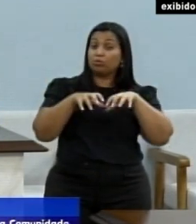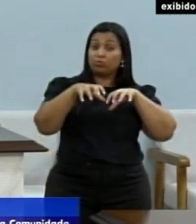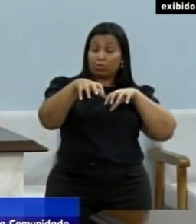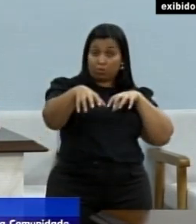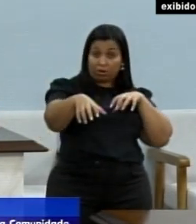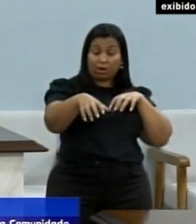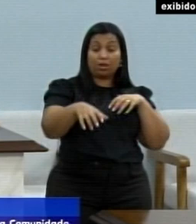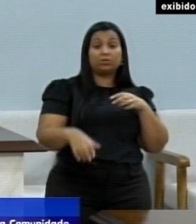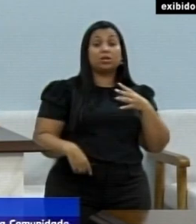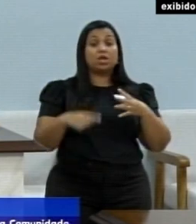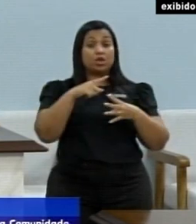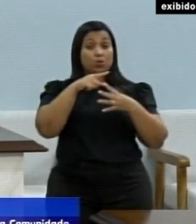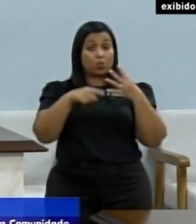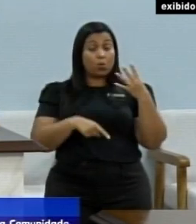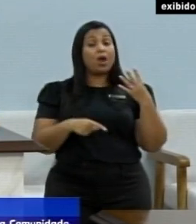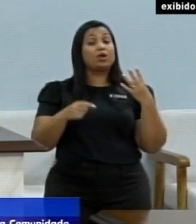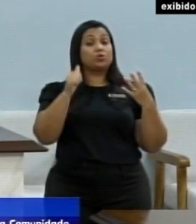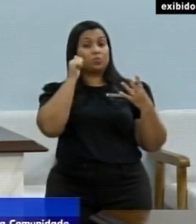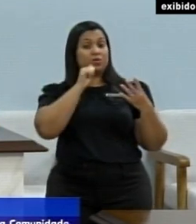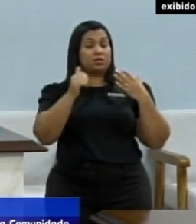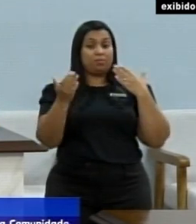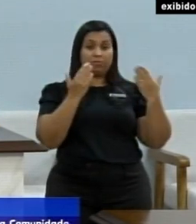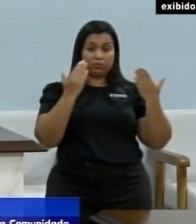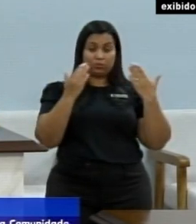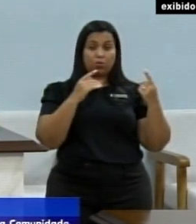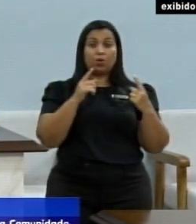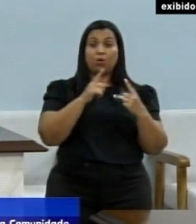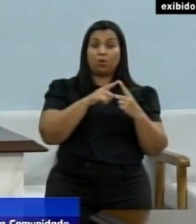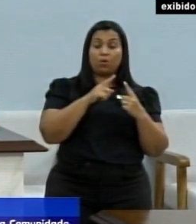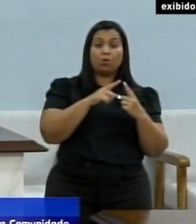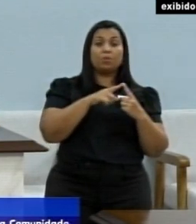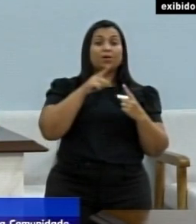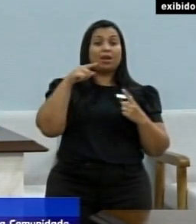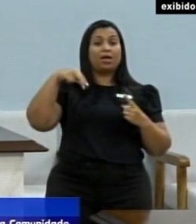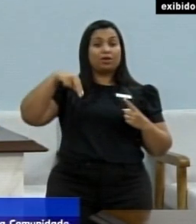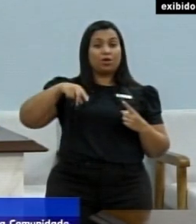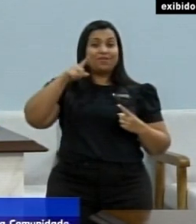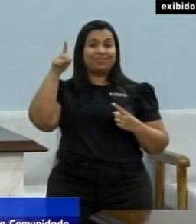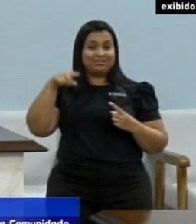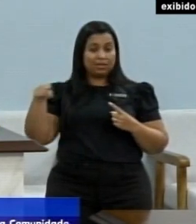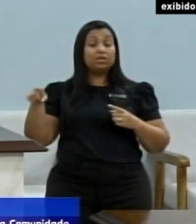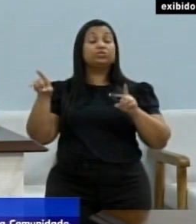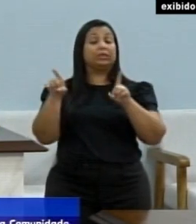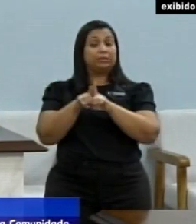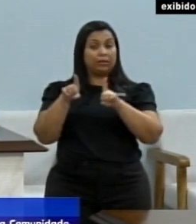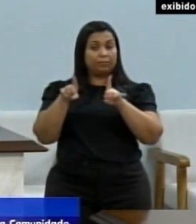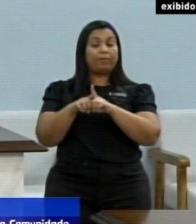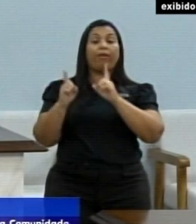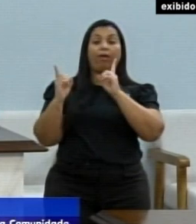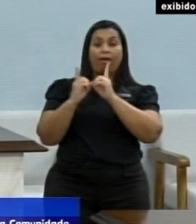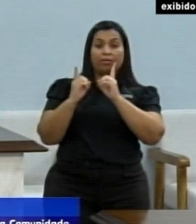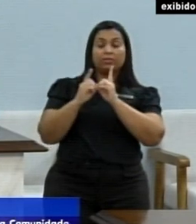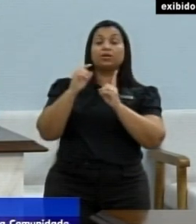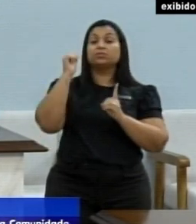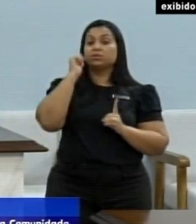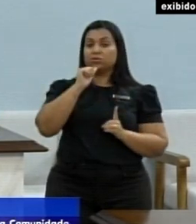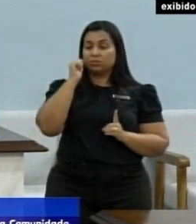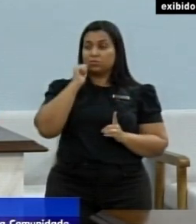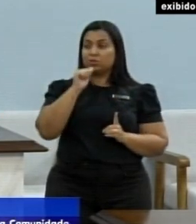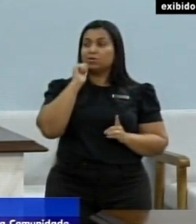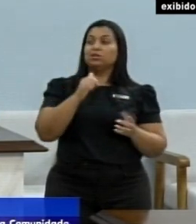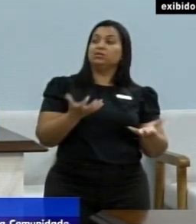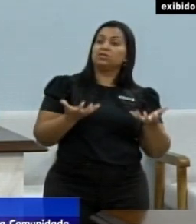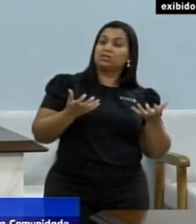nós temos 4 psicólogas, uma delas na Nova Zelândia, que também atende essas mulheres, mulheres que